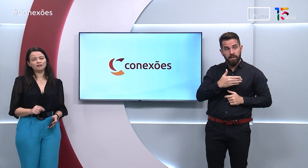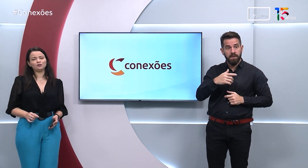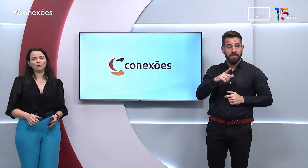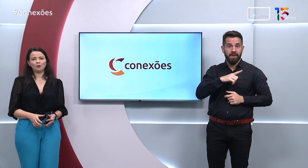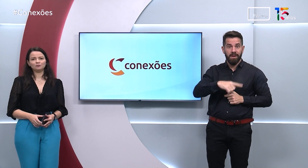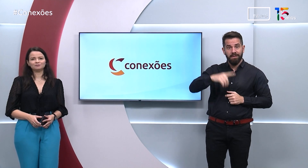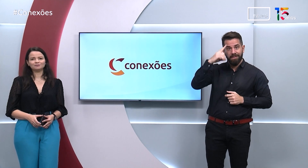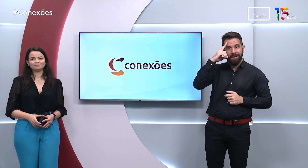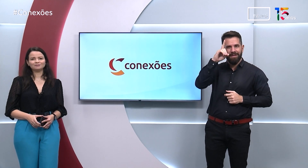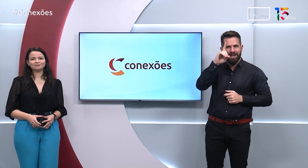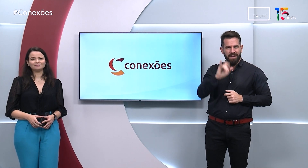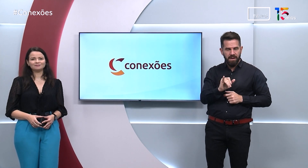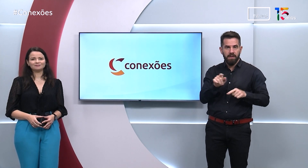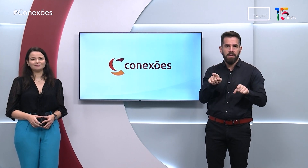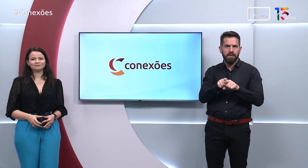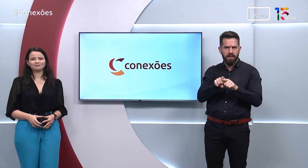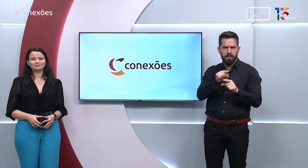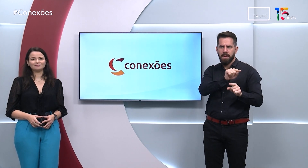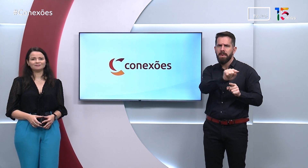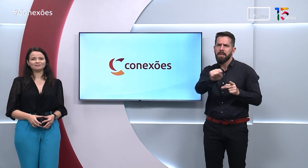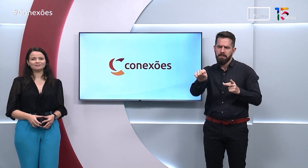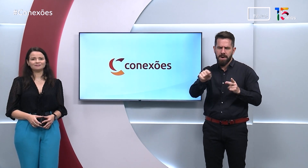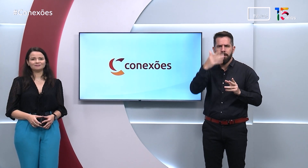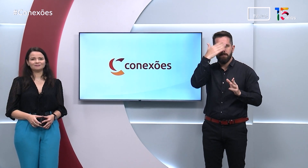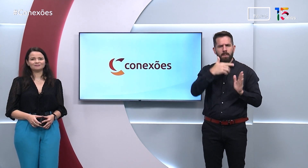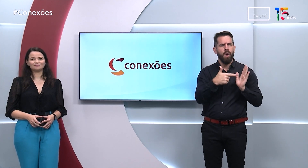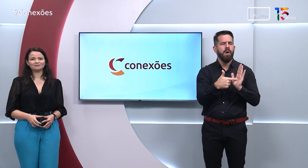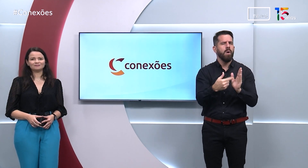ou intelectual.